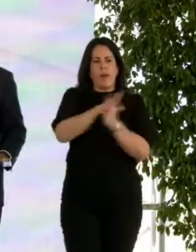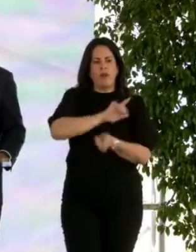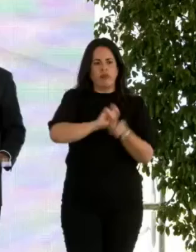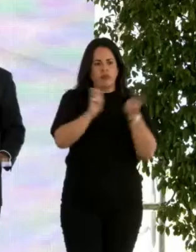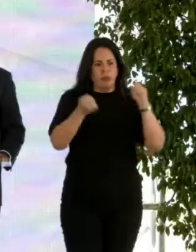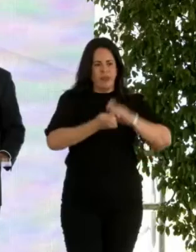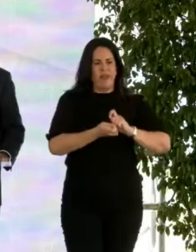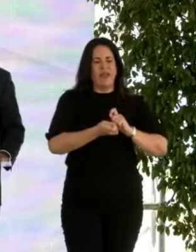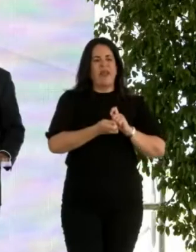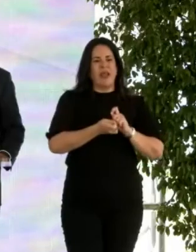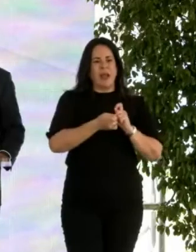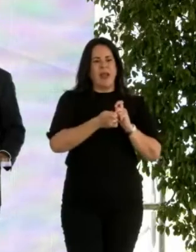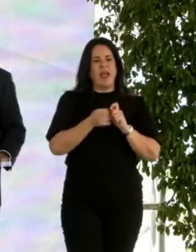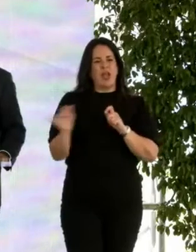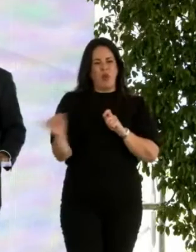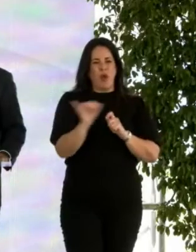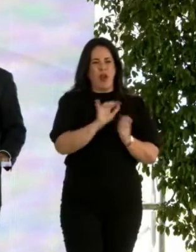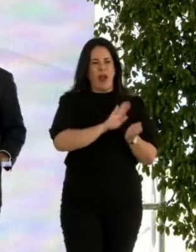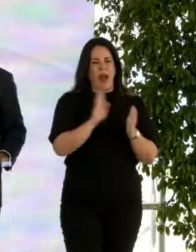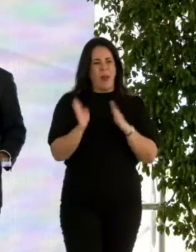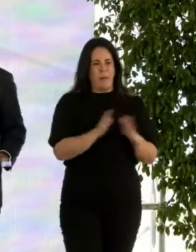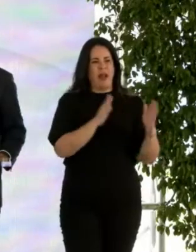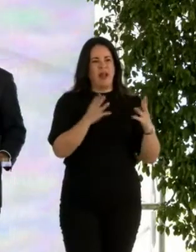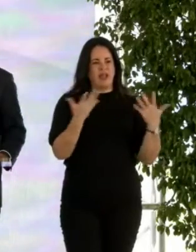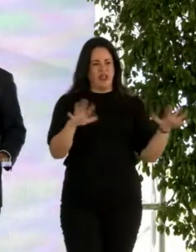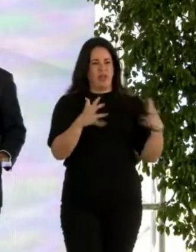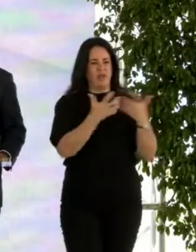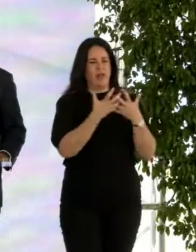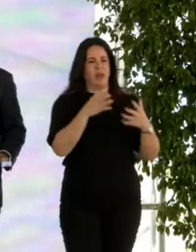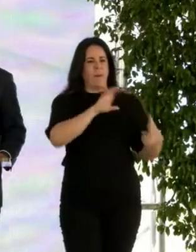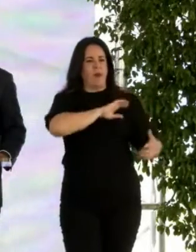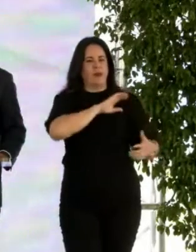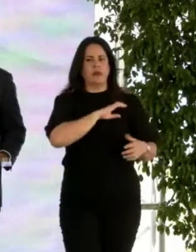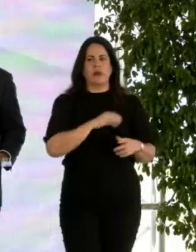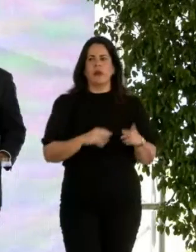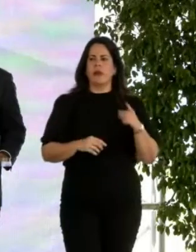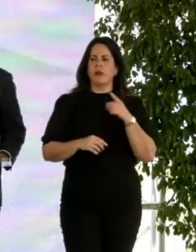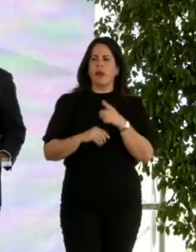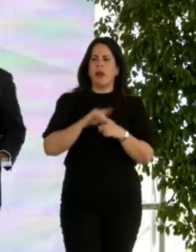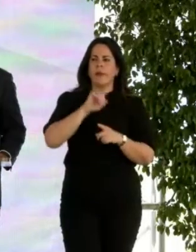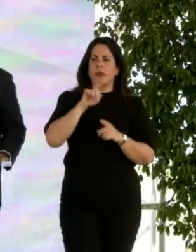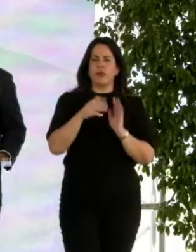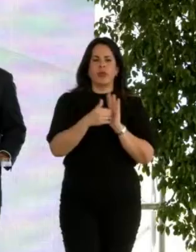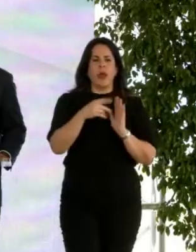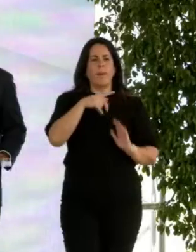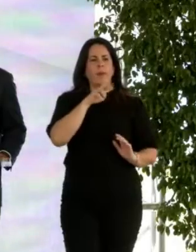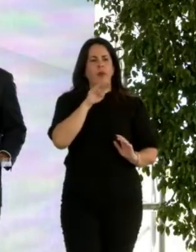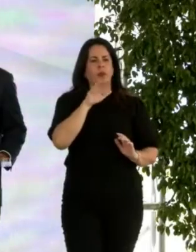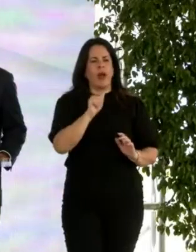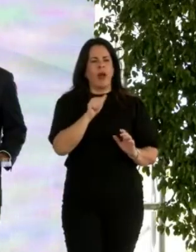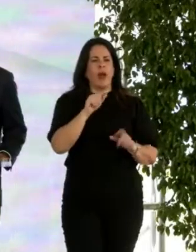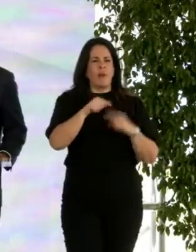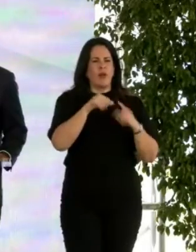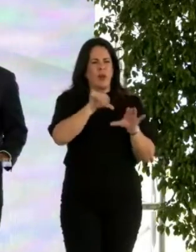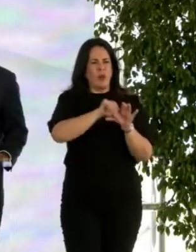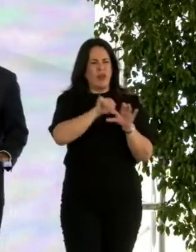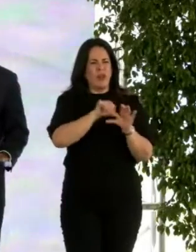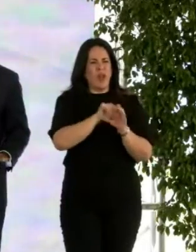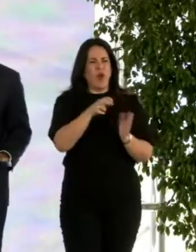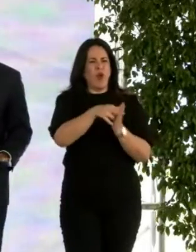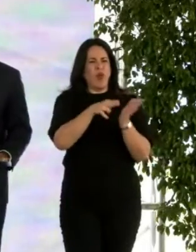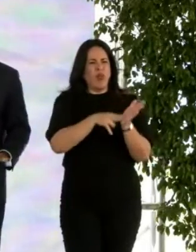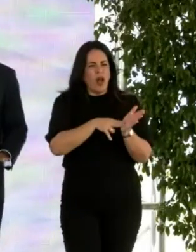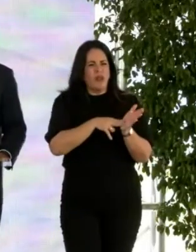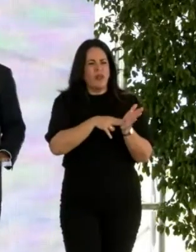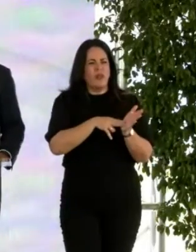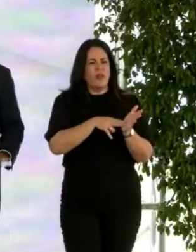caso del plan que le aplica a la policía. Tele 11. Suplido de combustible. El contrato de suplido de